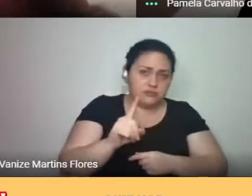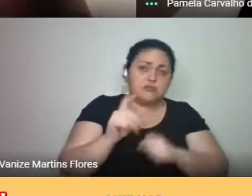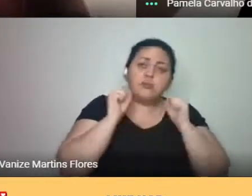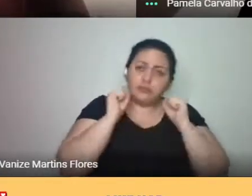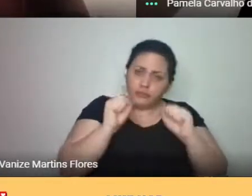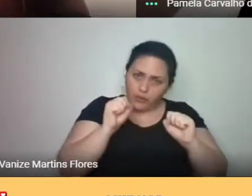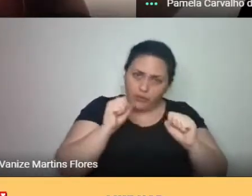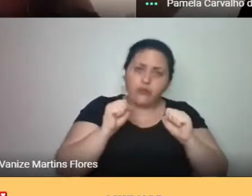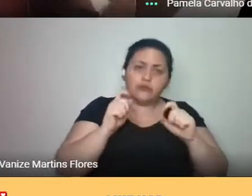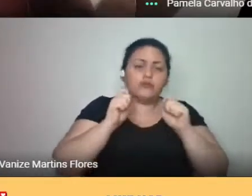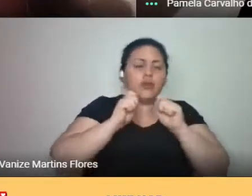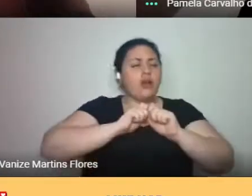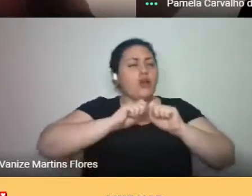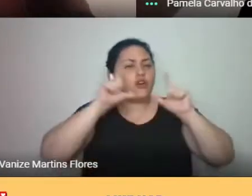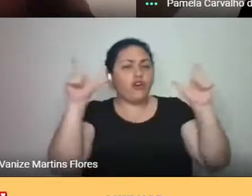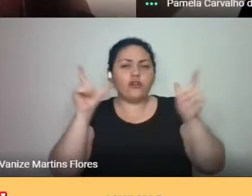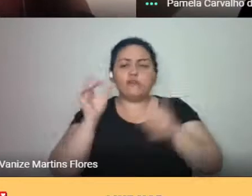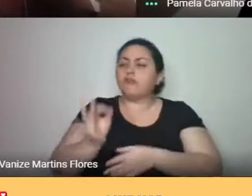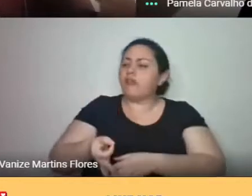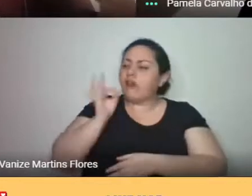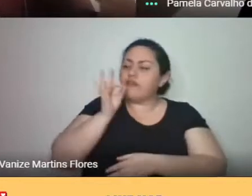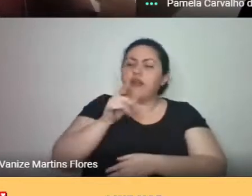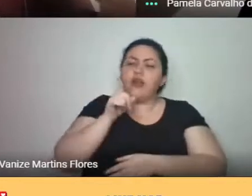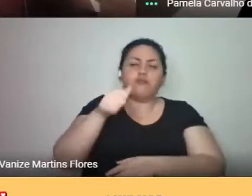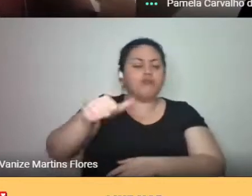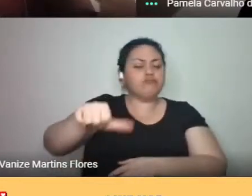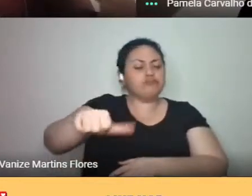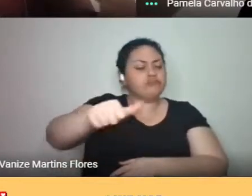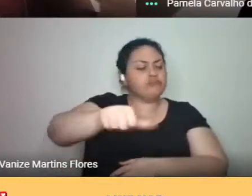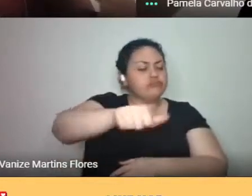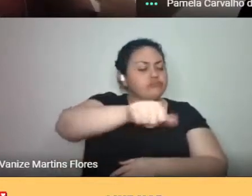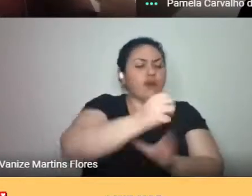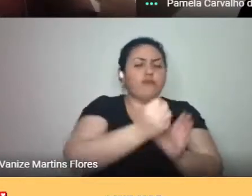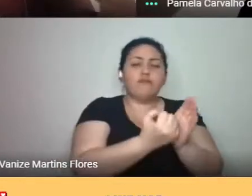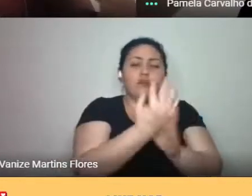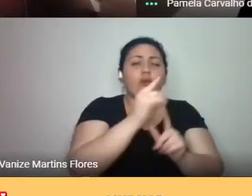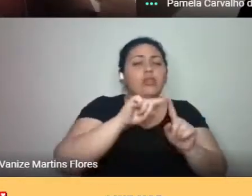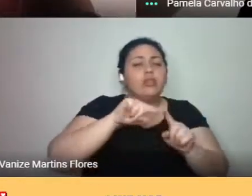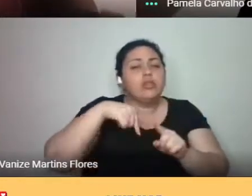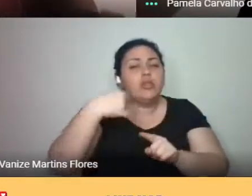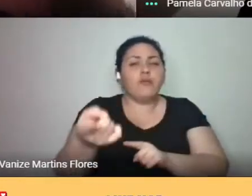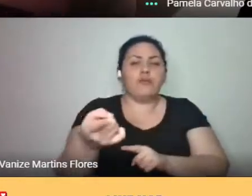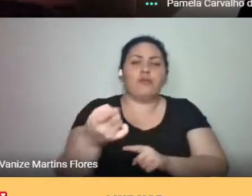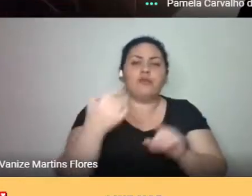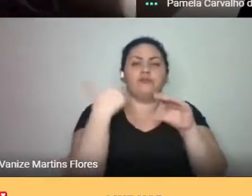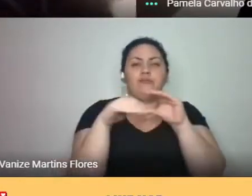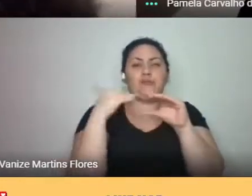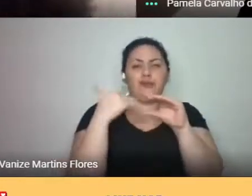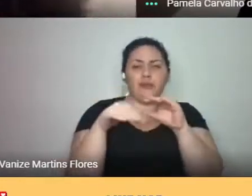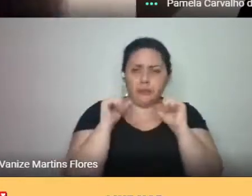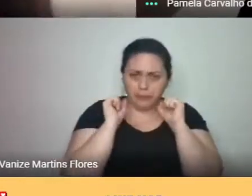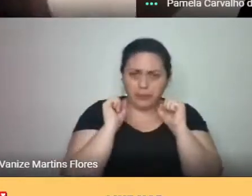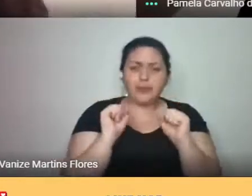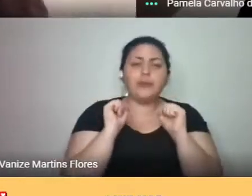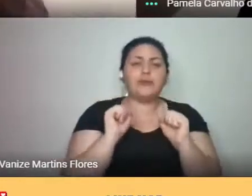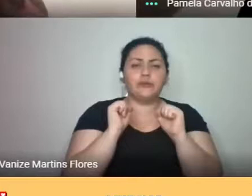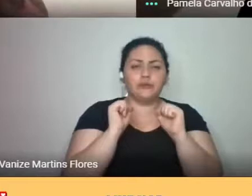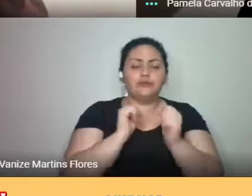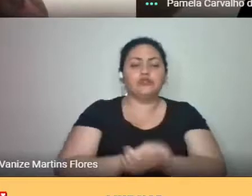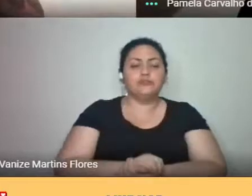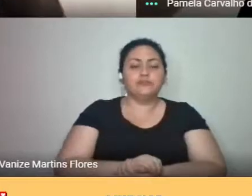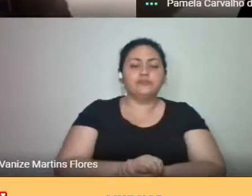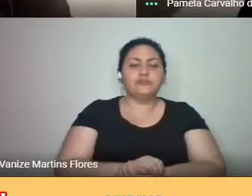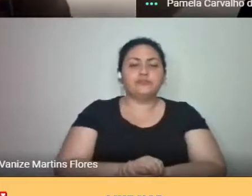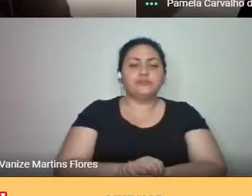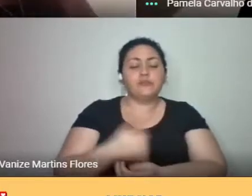o café, molhando as plantas, e depois a gente vai ler o e-mail, né? Então, pensando bem nesse sentido, assim, do